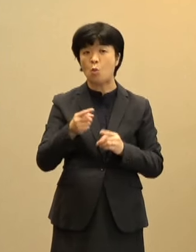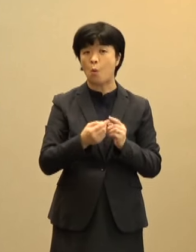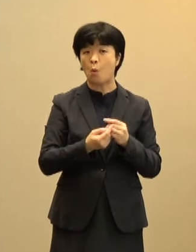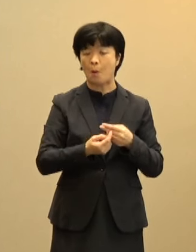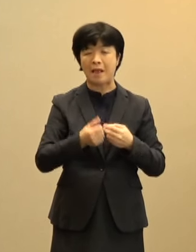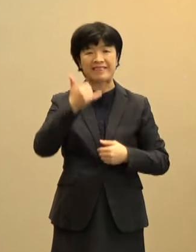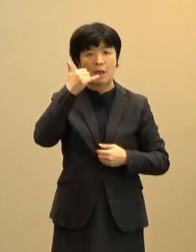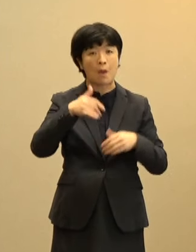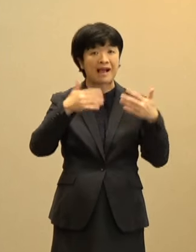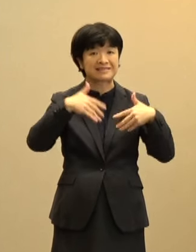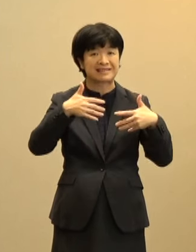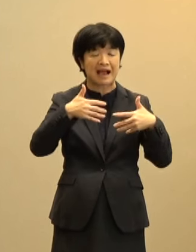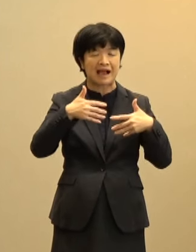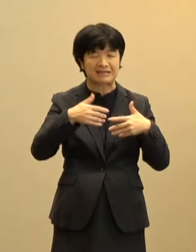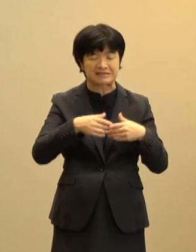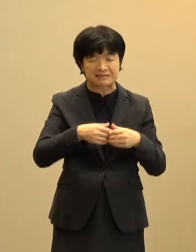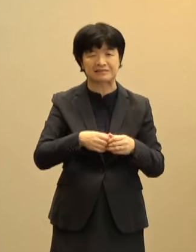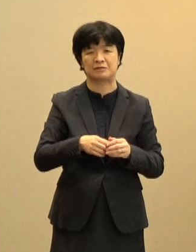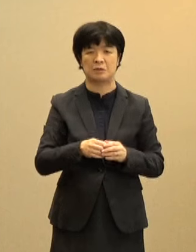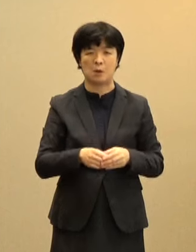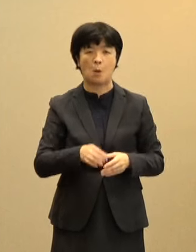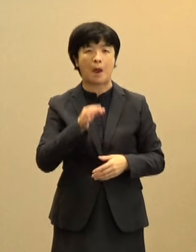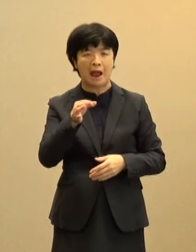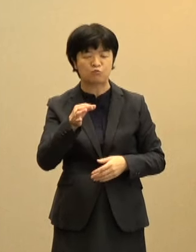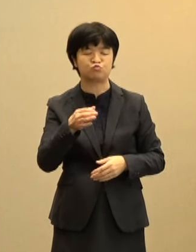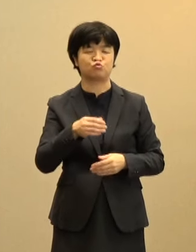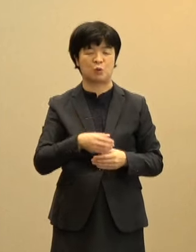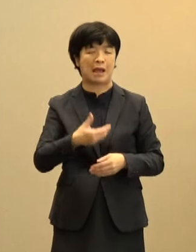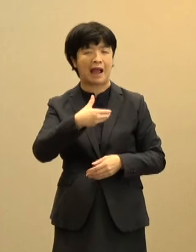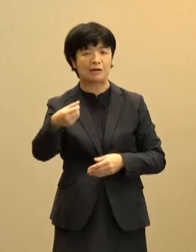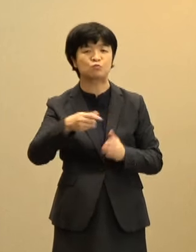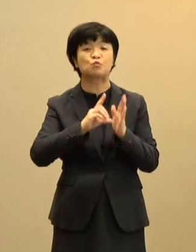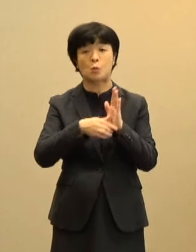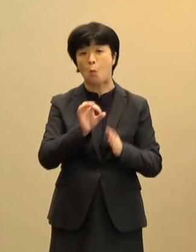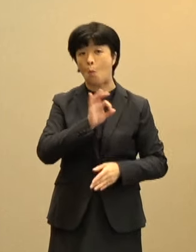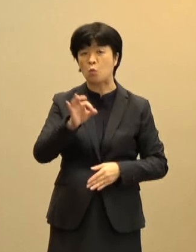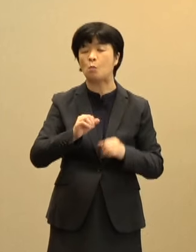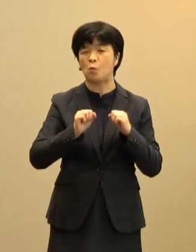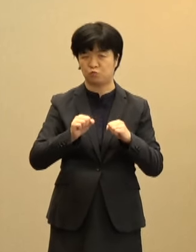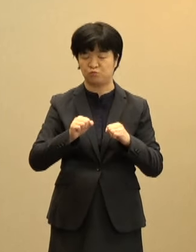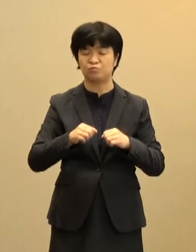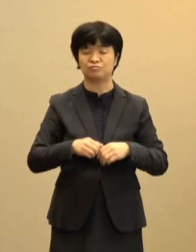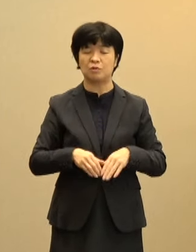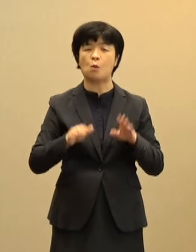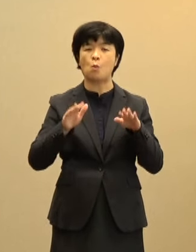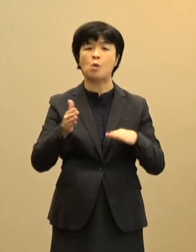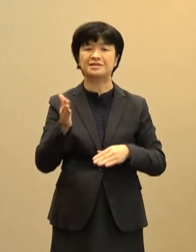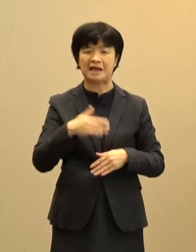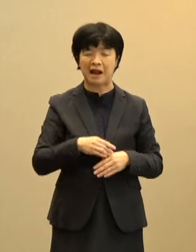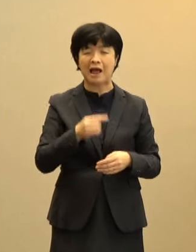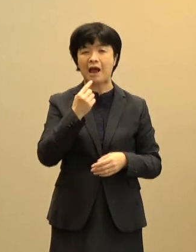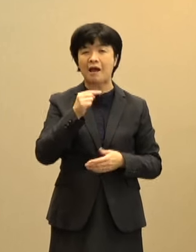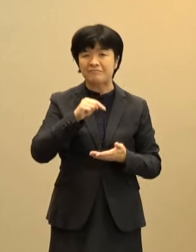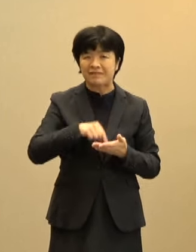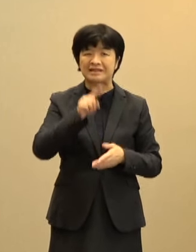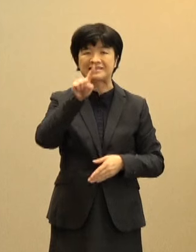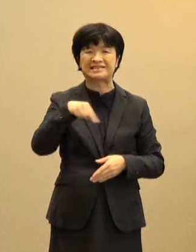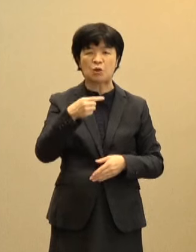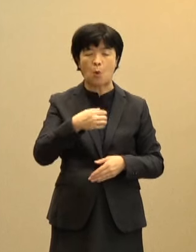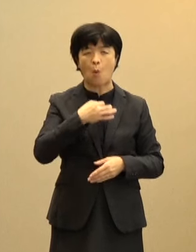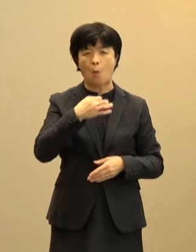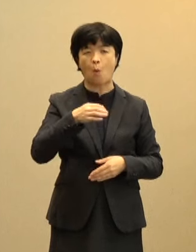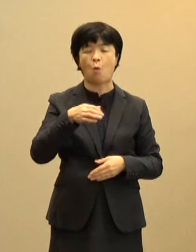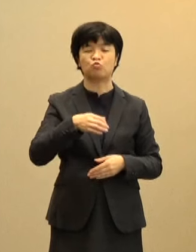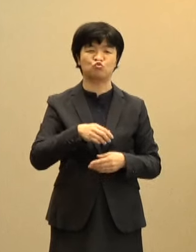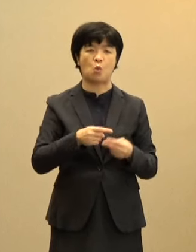入費の補助や対応を行った際の費用を助成をしているほか、今年度新たに簡易型自動録音機を各地区